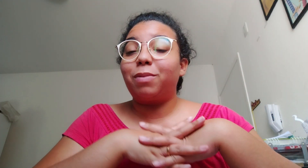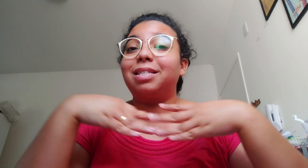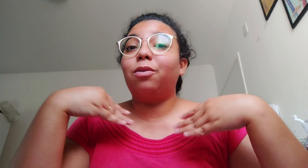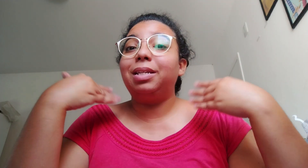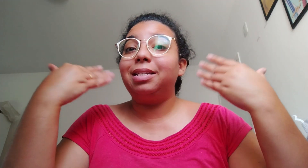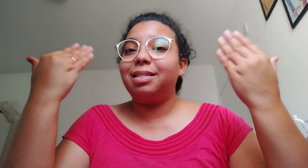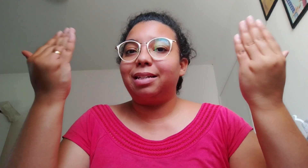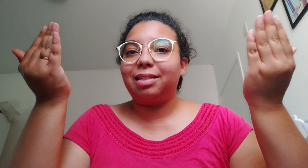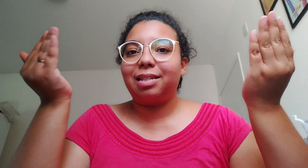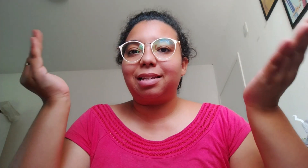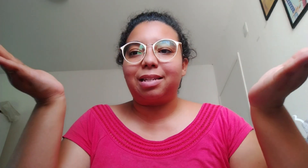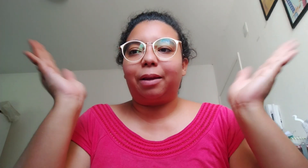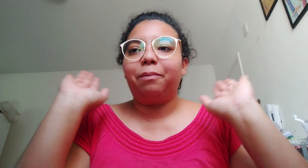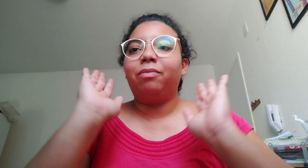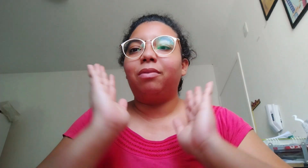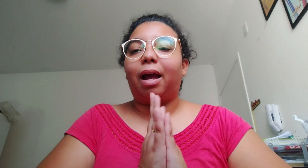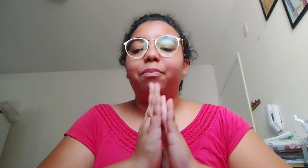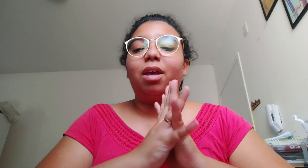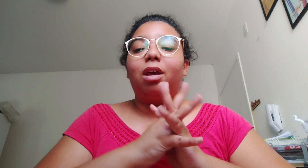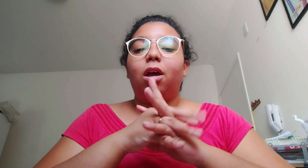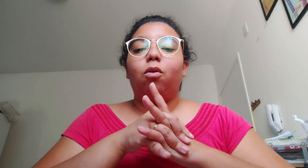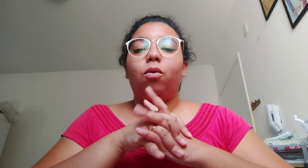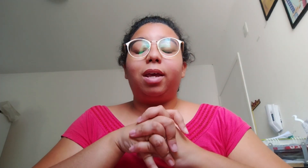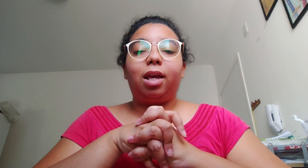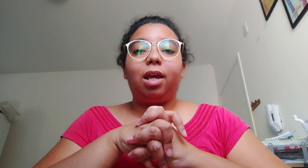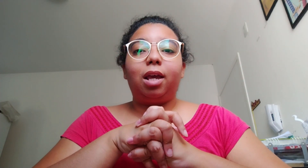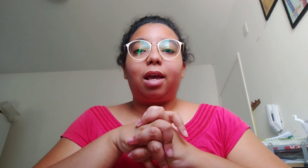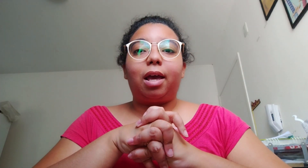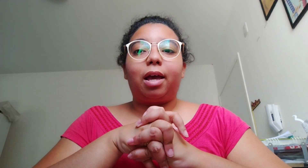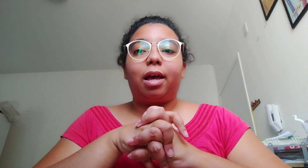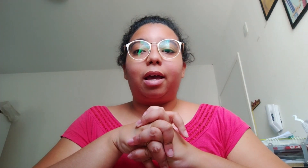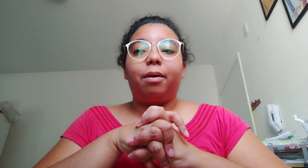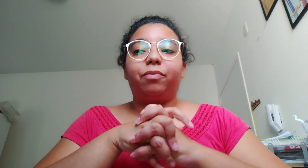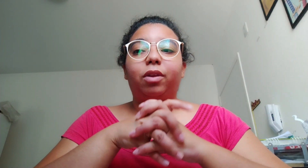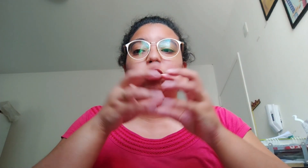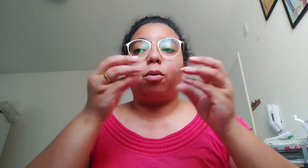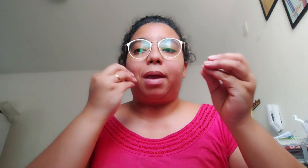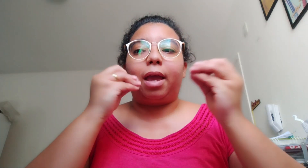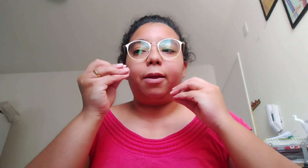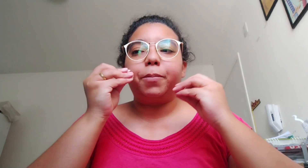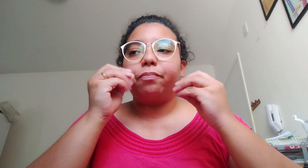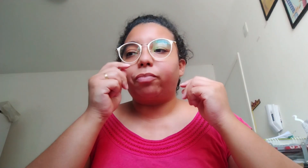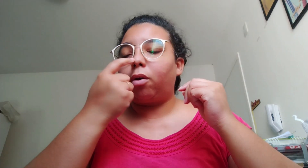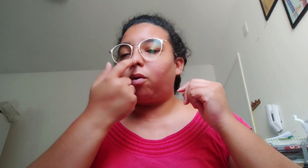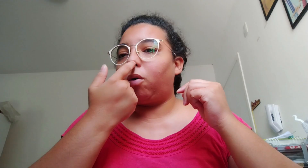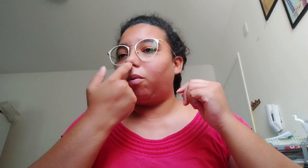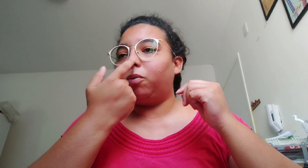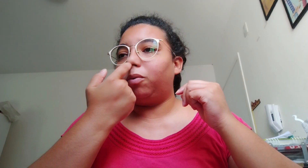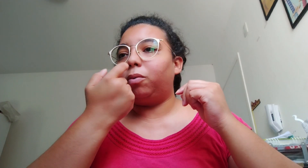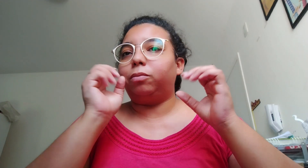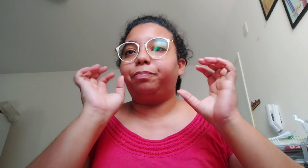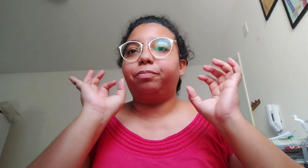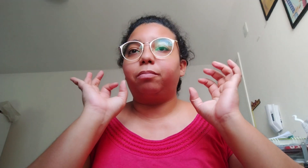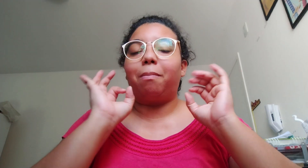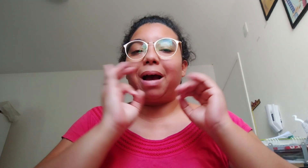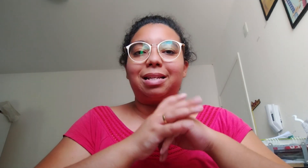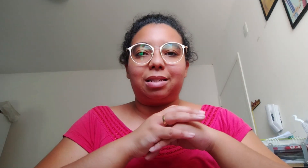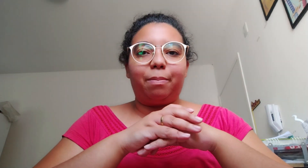tão iniciantes assim, tá? O que eu tomei como base